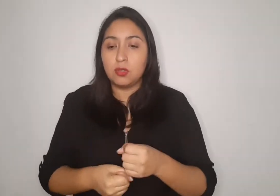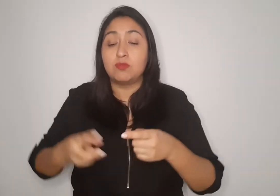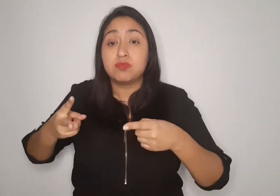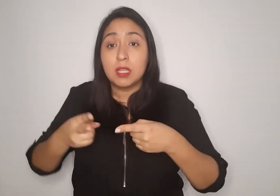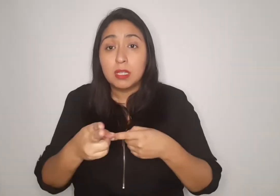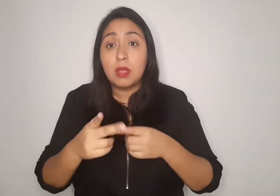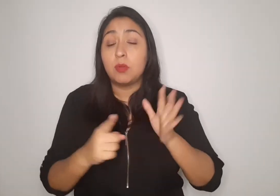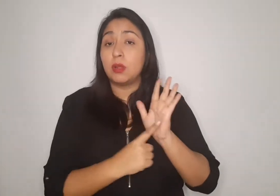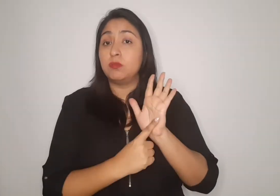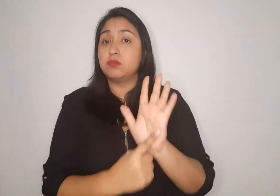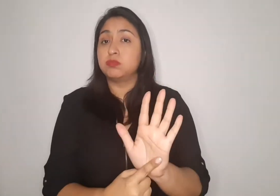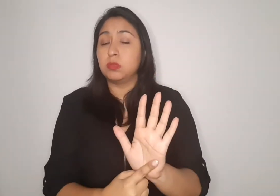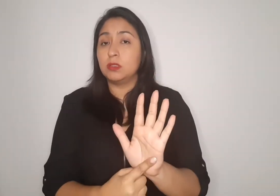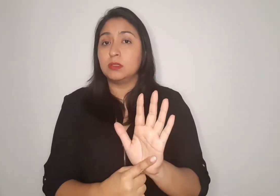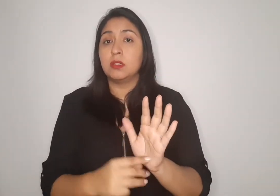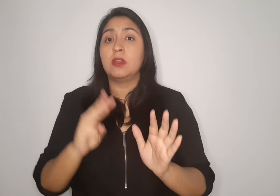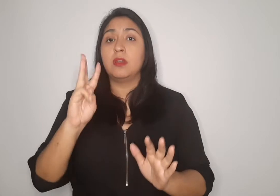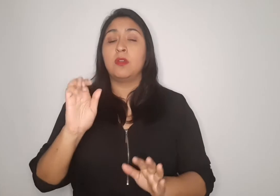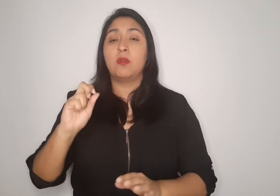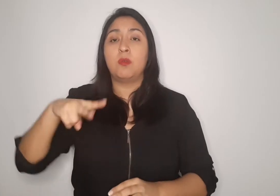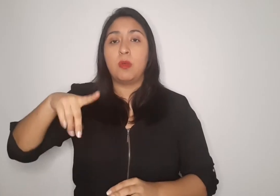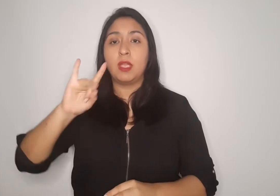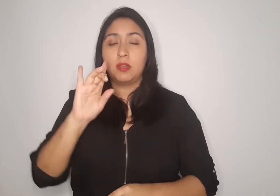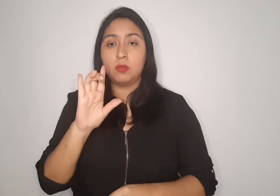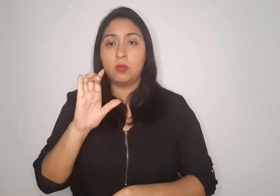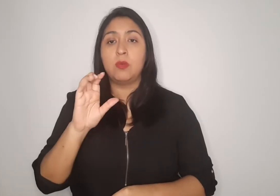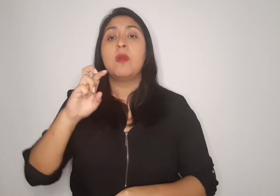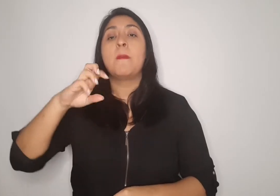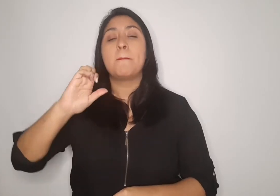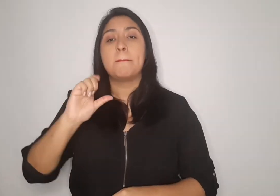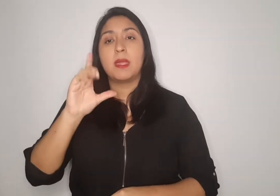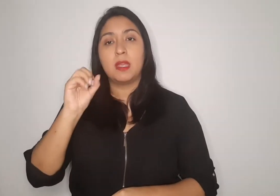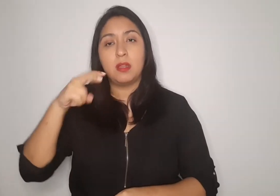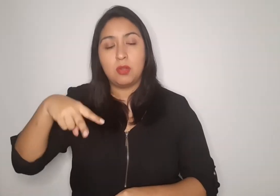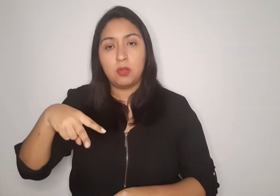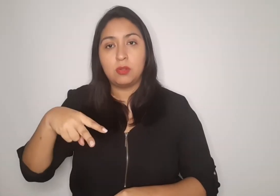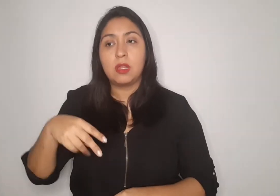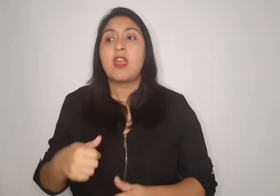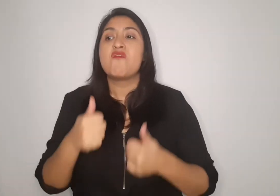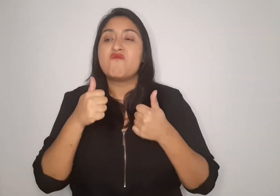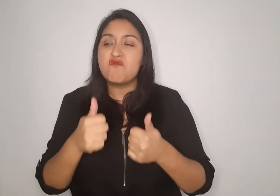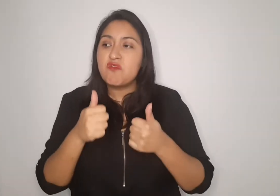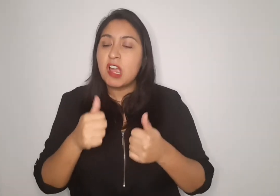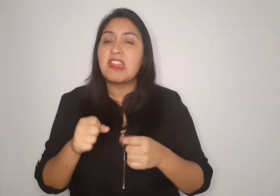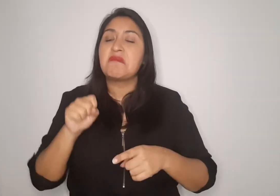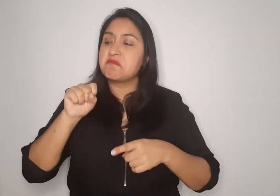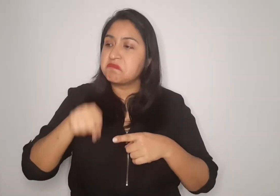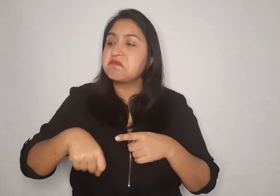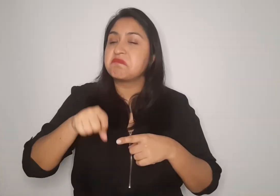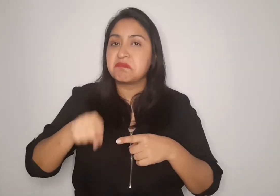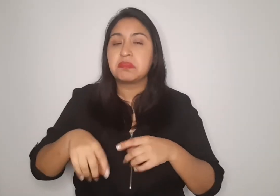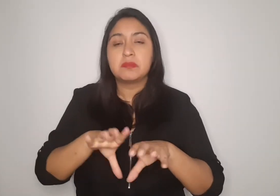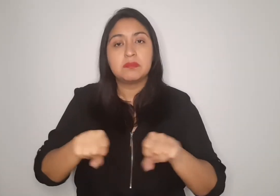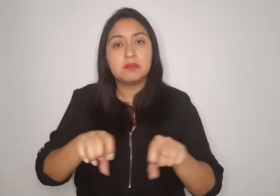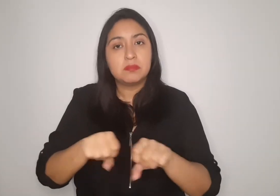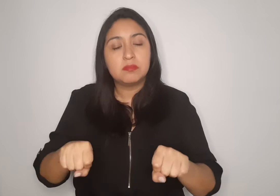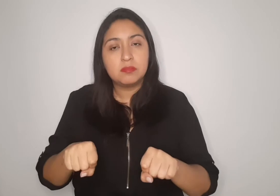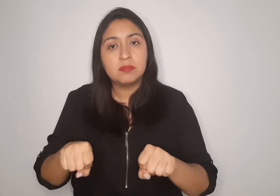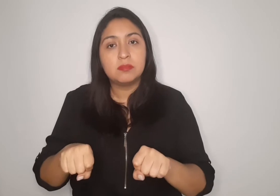exposición Wenu Pelón, ha tenido una buena recepción. Y ha tenido una buena